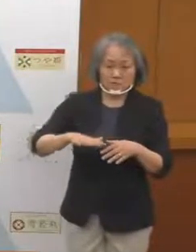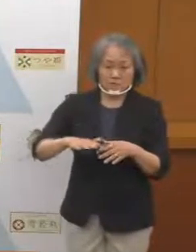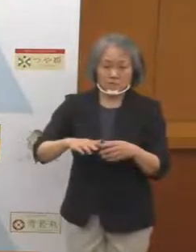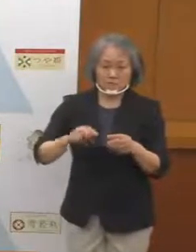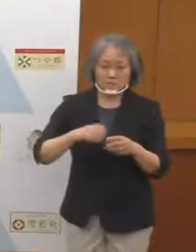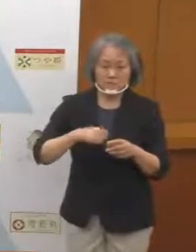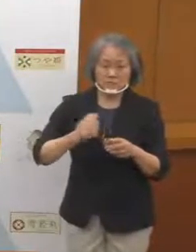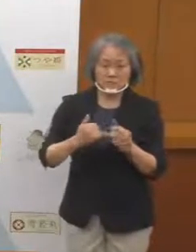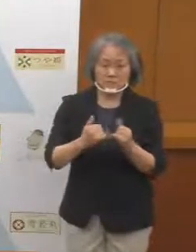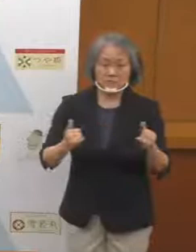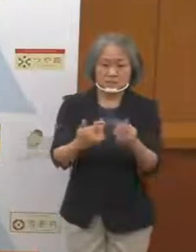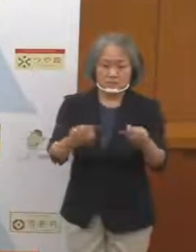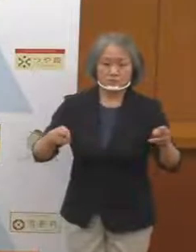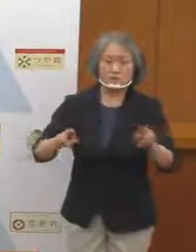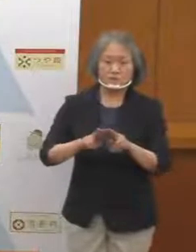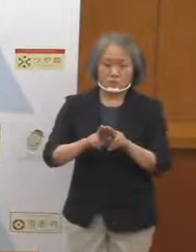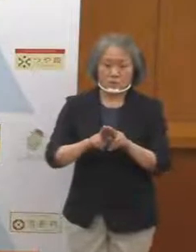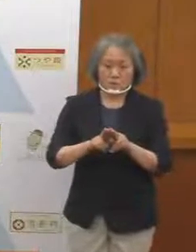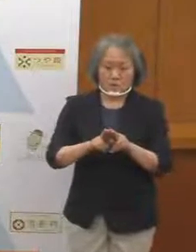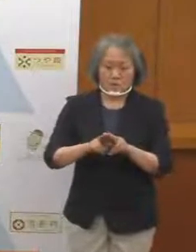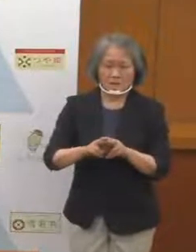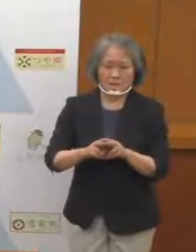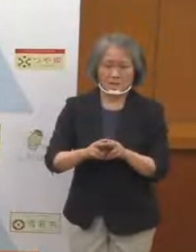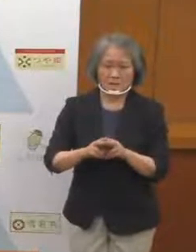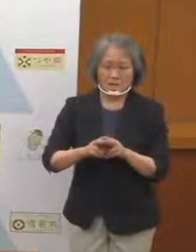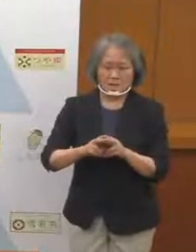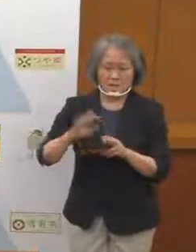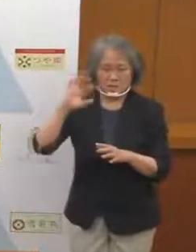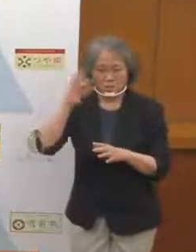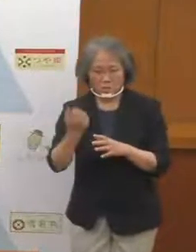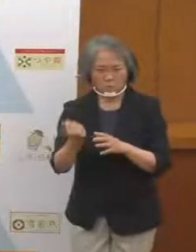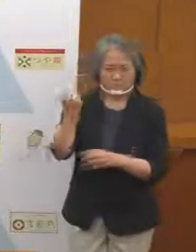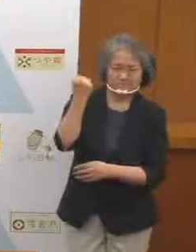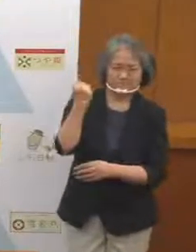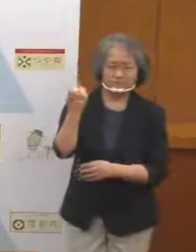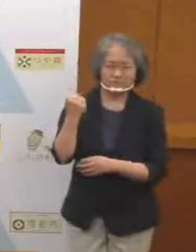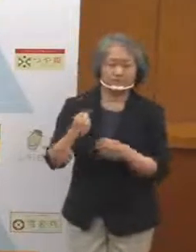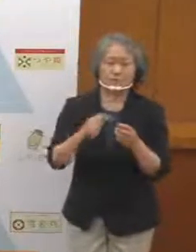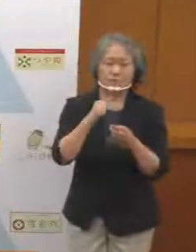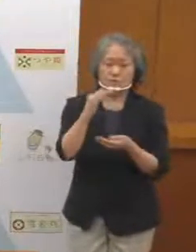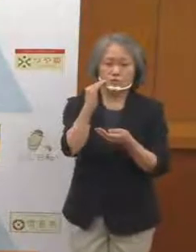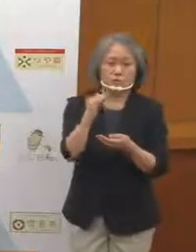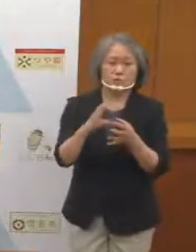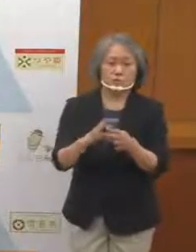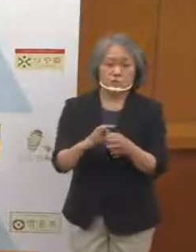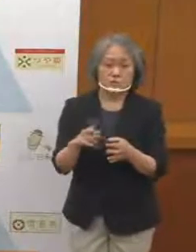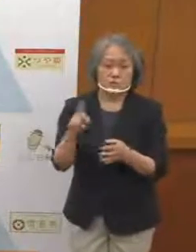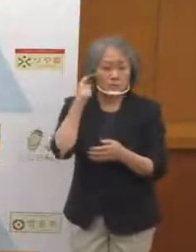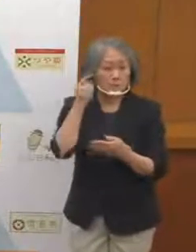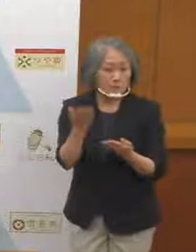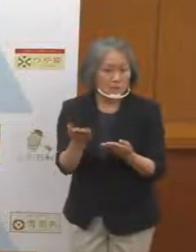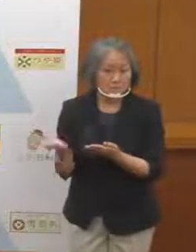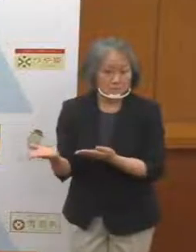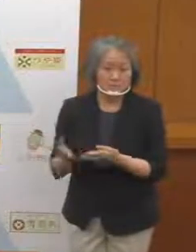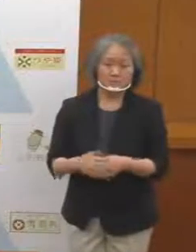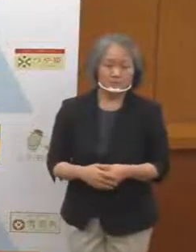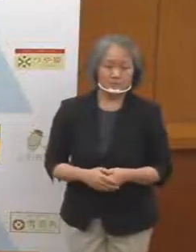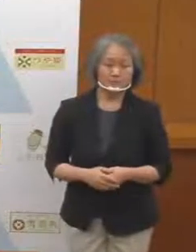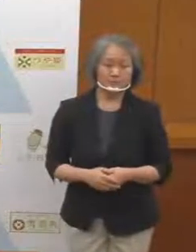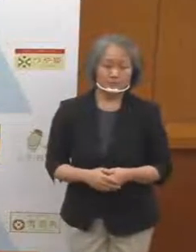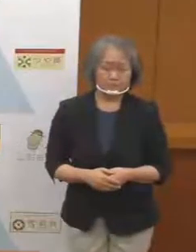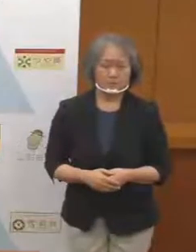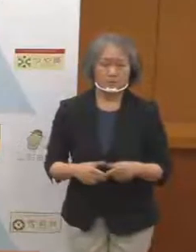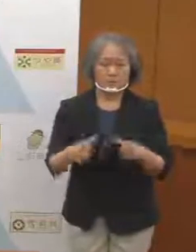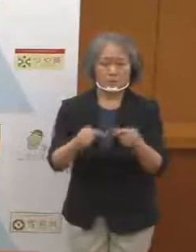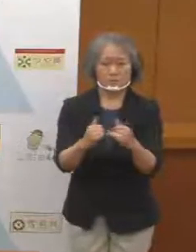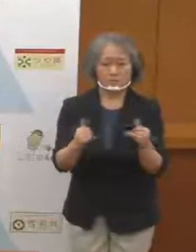この選挙結果というのはどのように受け止めていらっしゃいますでしょうかあろう思う端的に言えばやはりあの国民の皆さんの